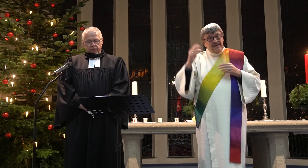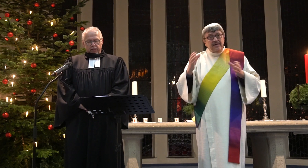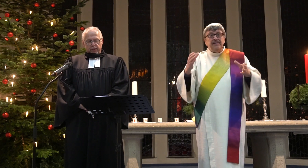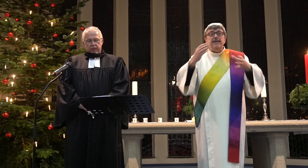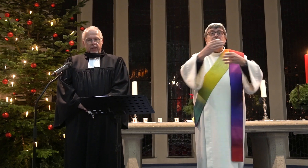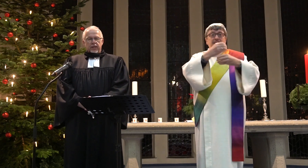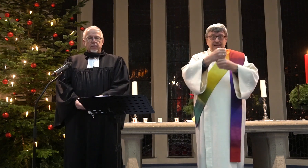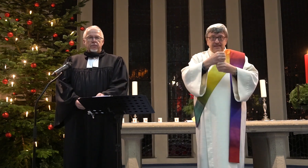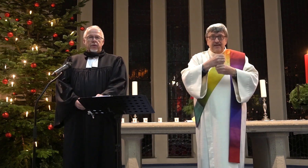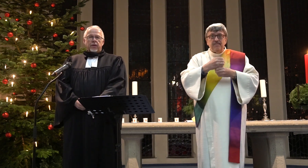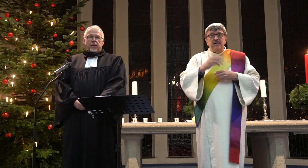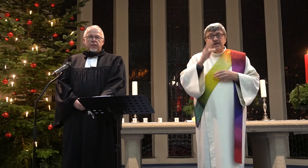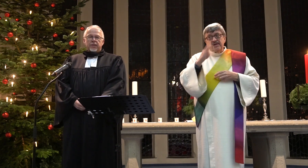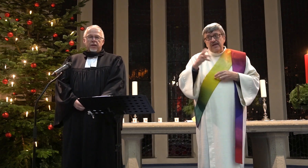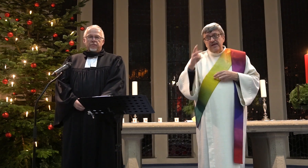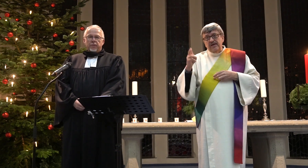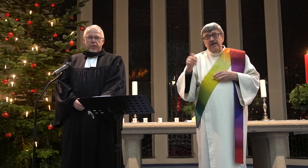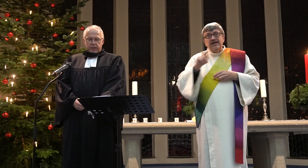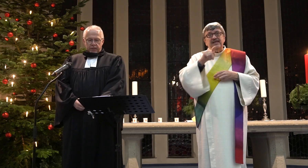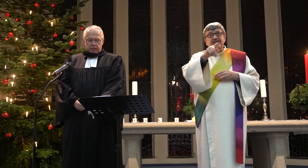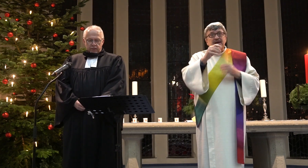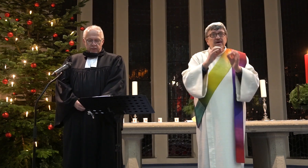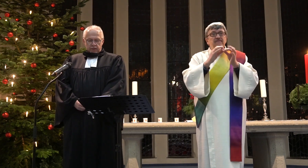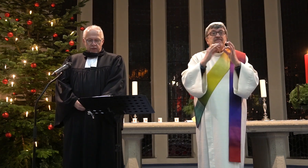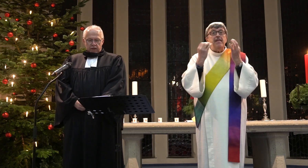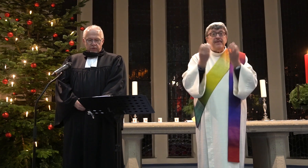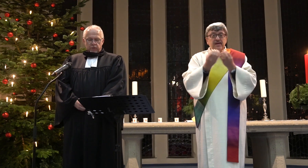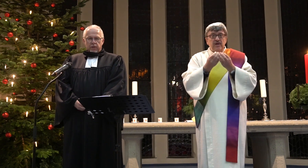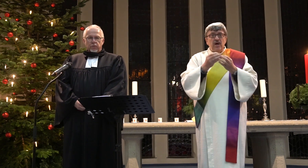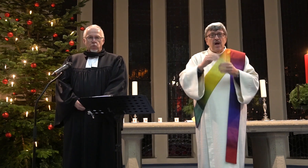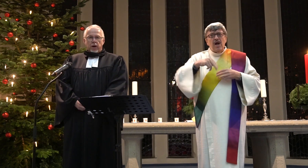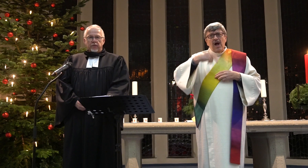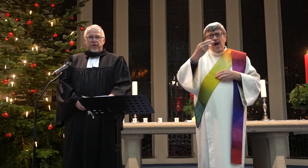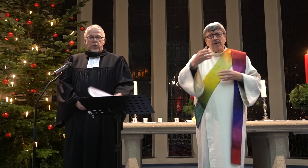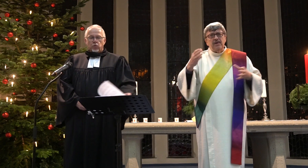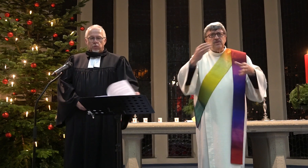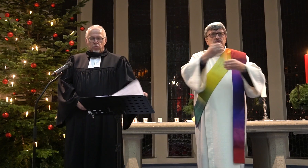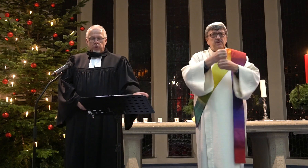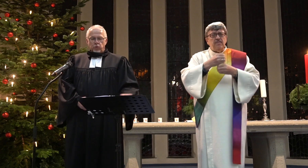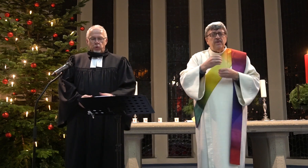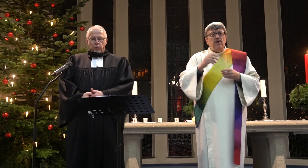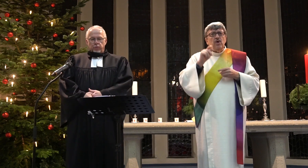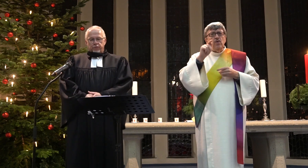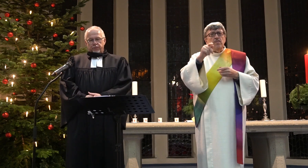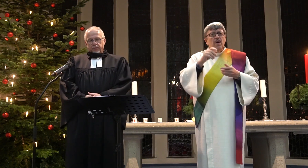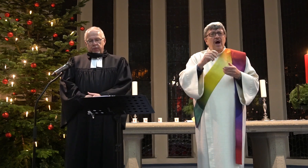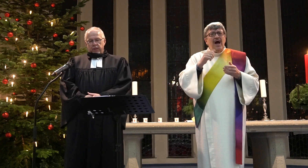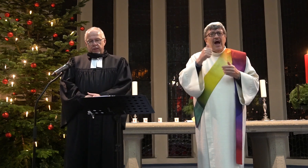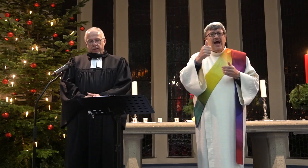gemeinsam, jeder in seiner Familie, aber zusammen über ein Video über YouTube.